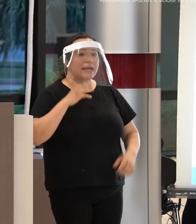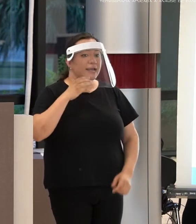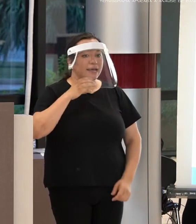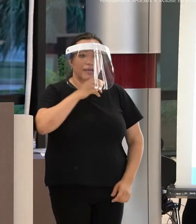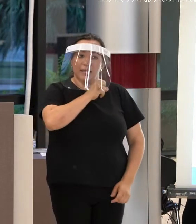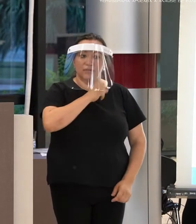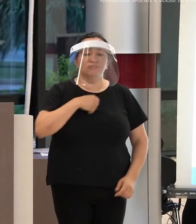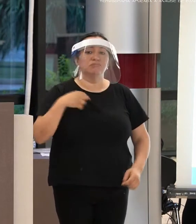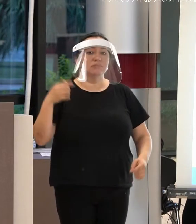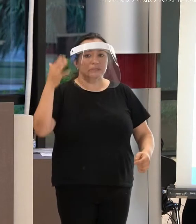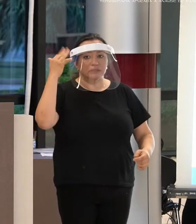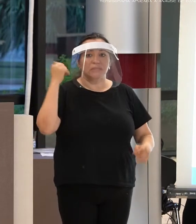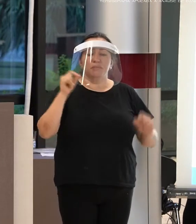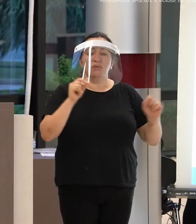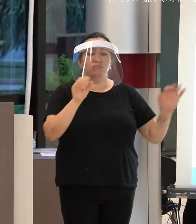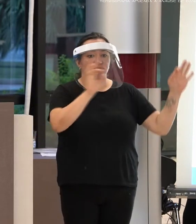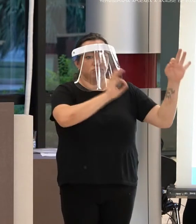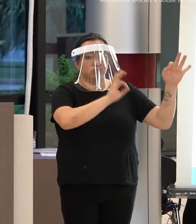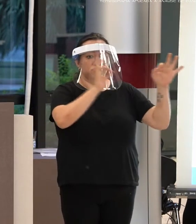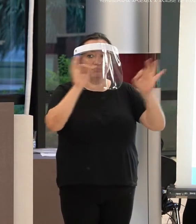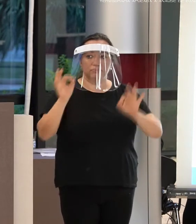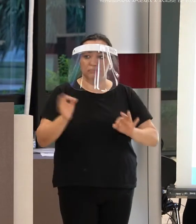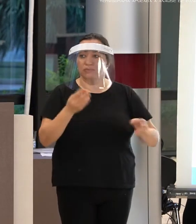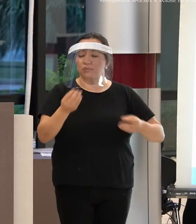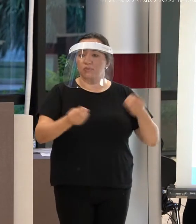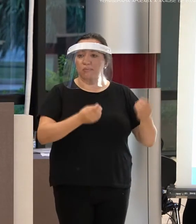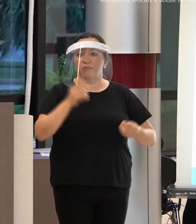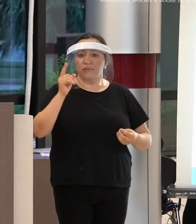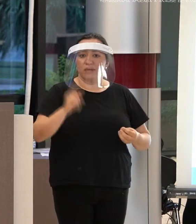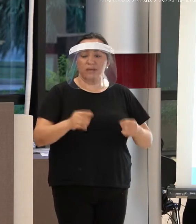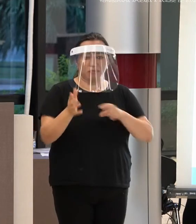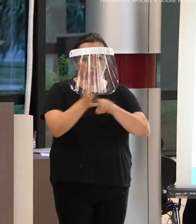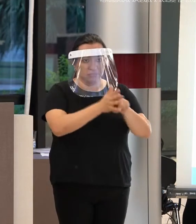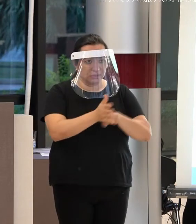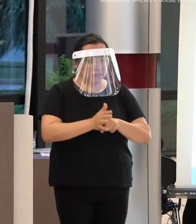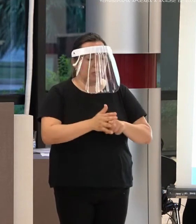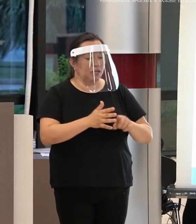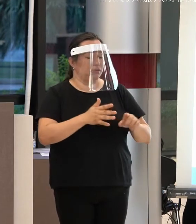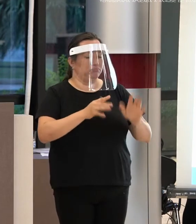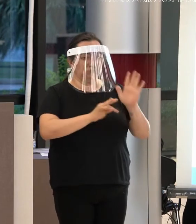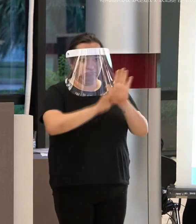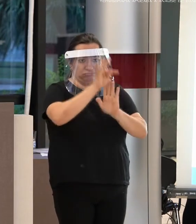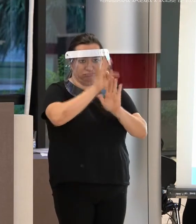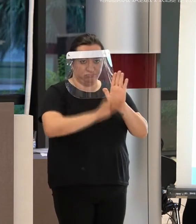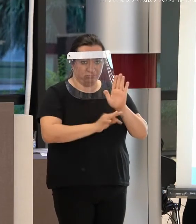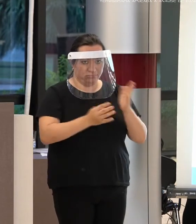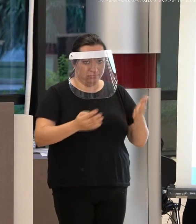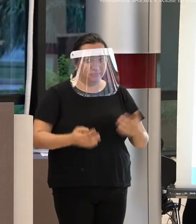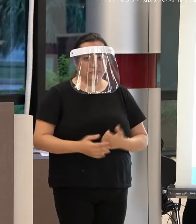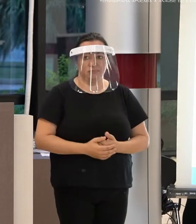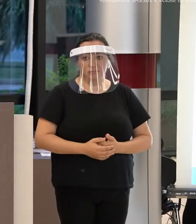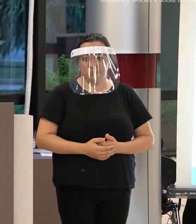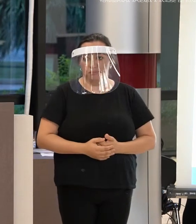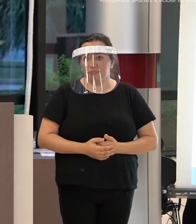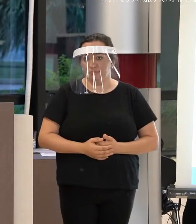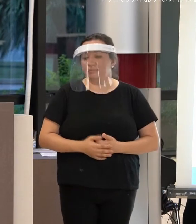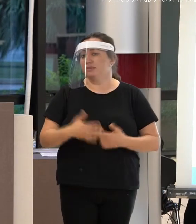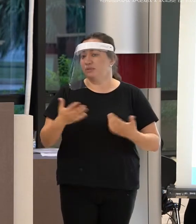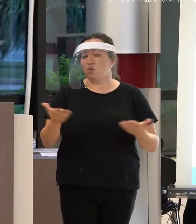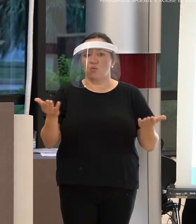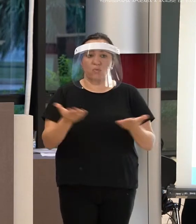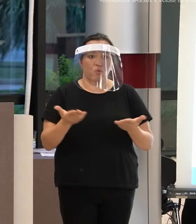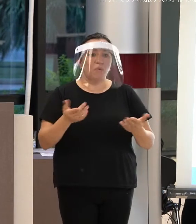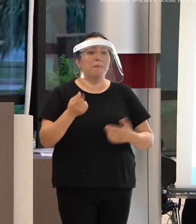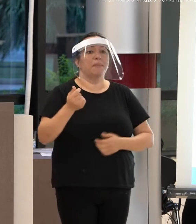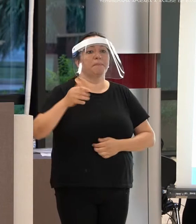rotas para o pessoal fazer com o radiômetro, que é análise termométrica. Então caiu bastante o preço hoje,